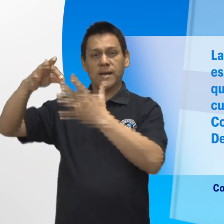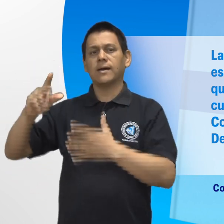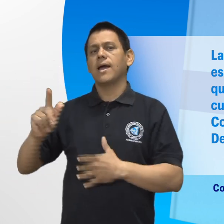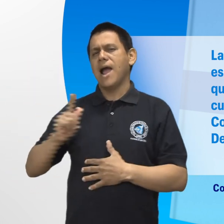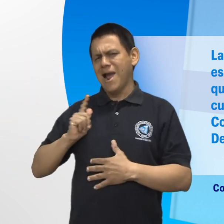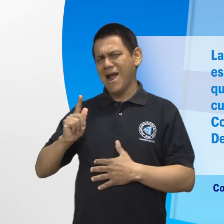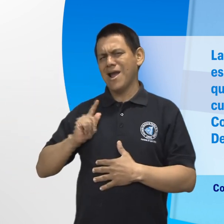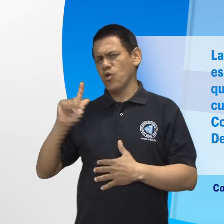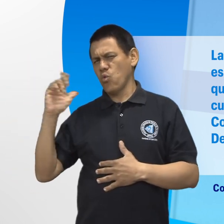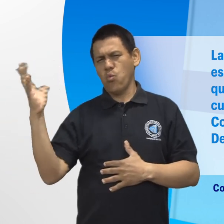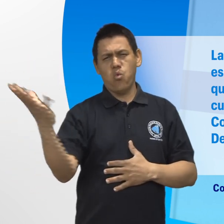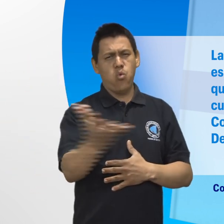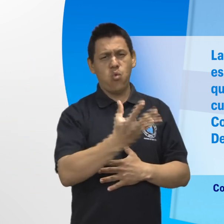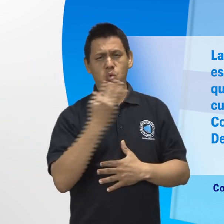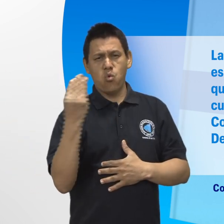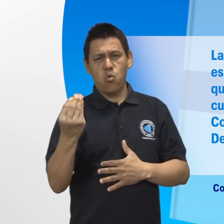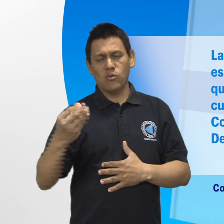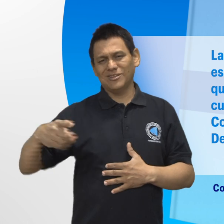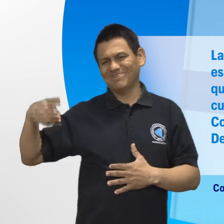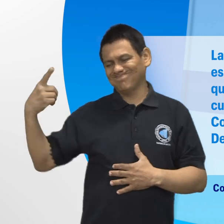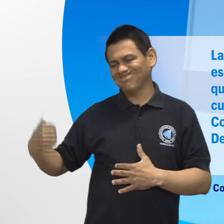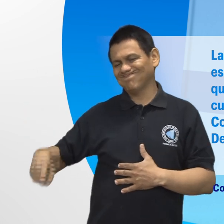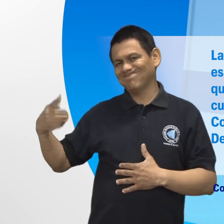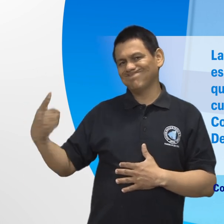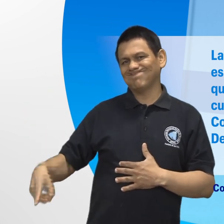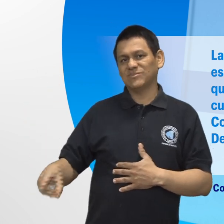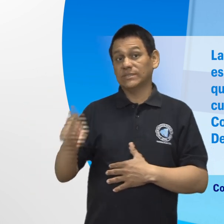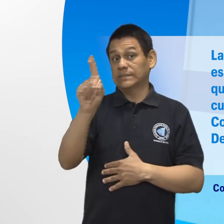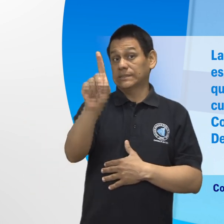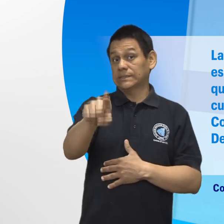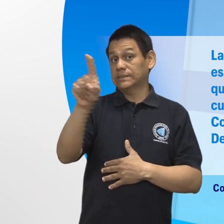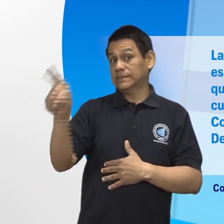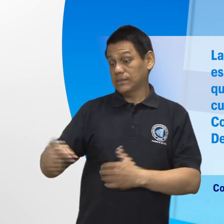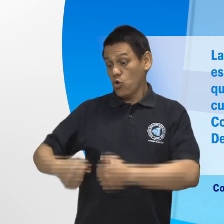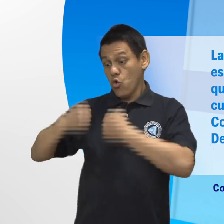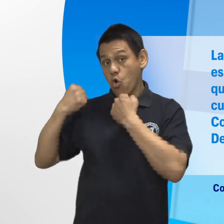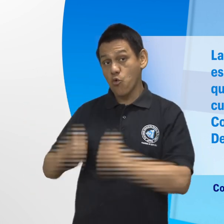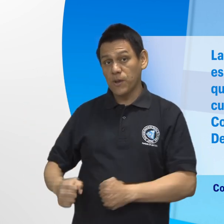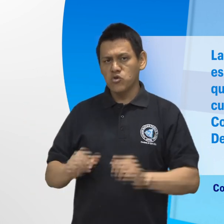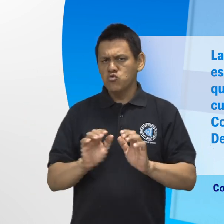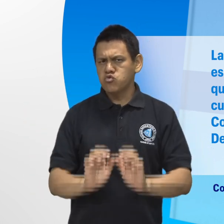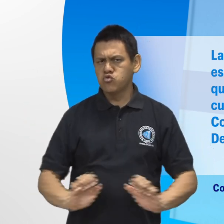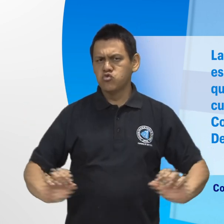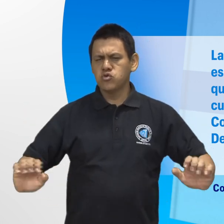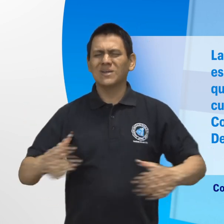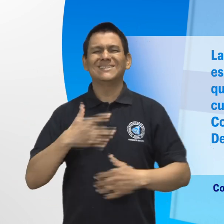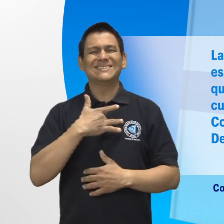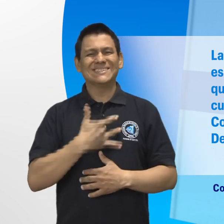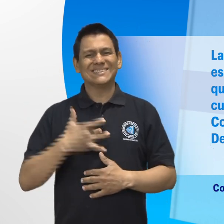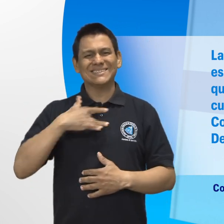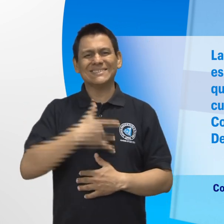La niñez goza de protección especial y de todos los derechos que su condición requiere,